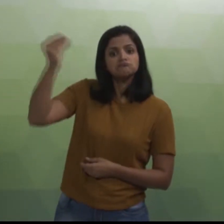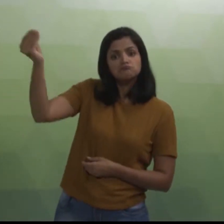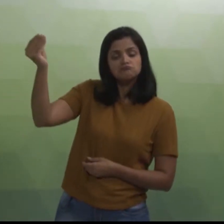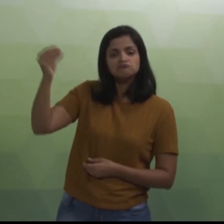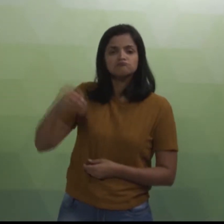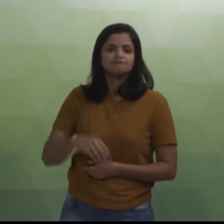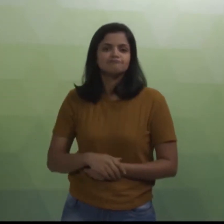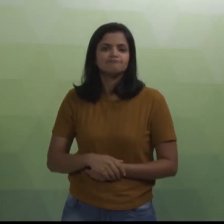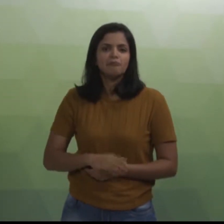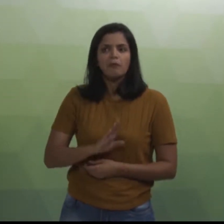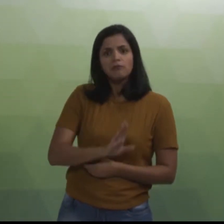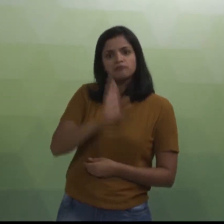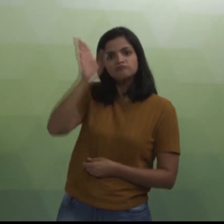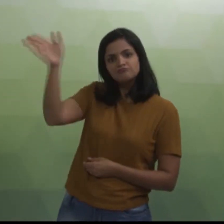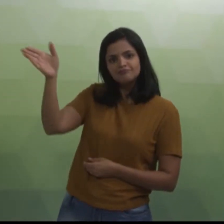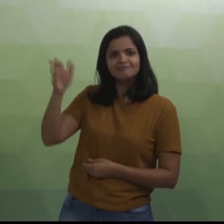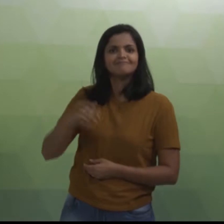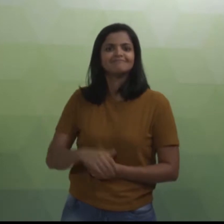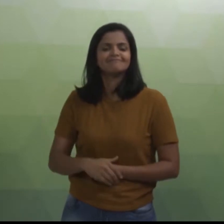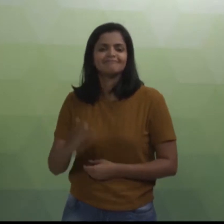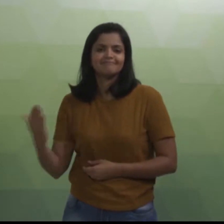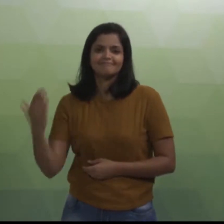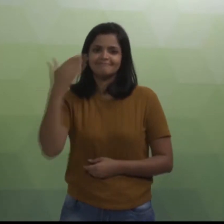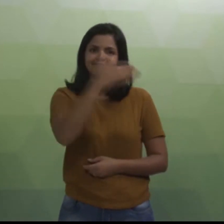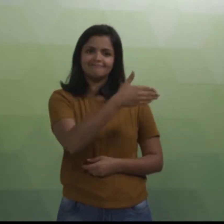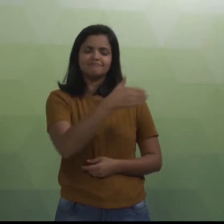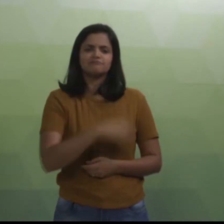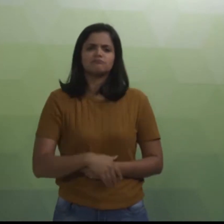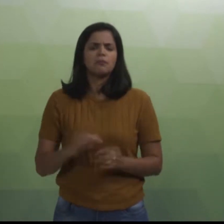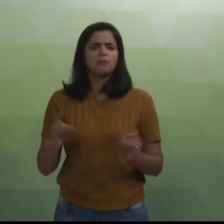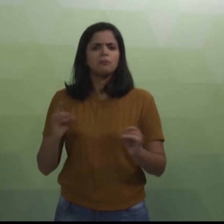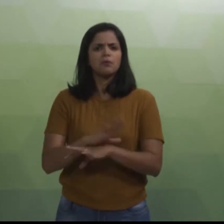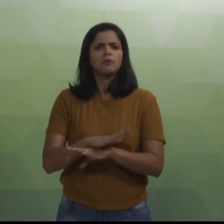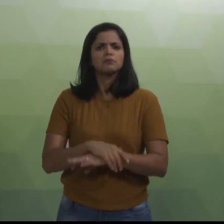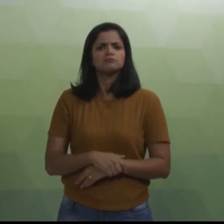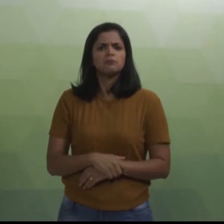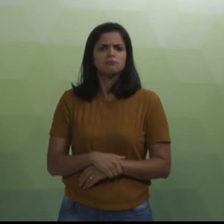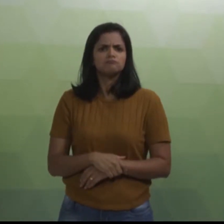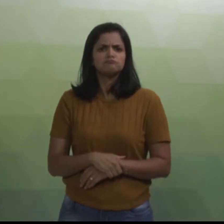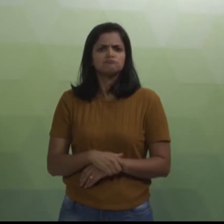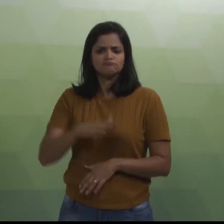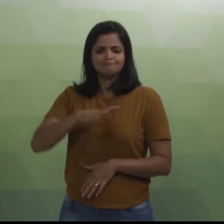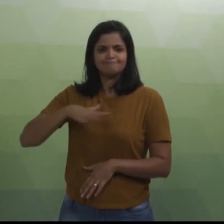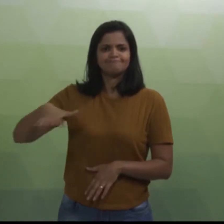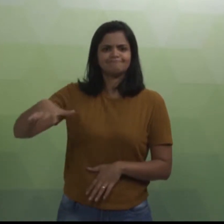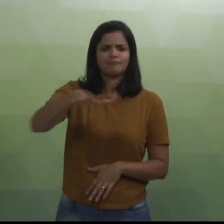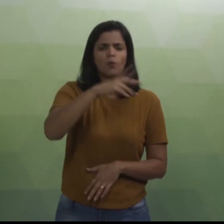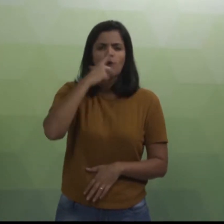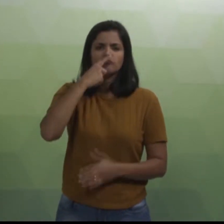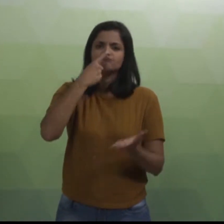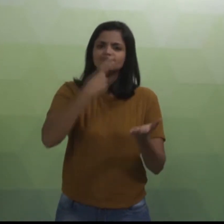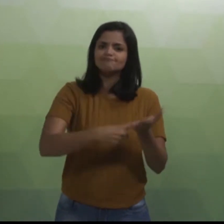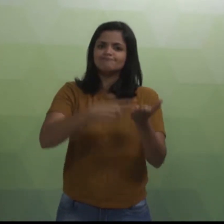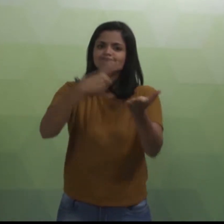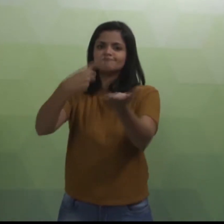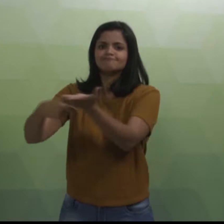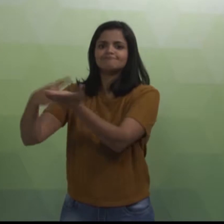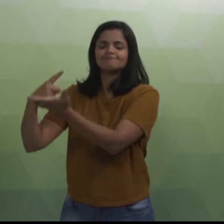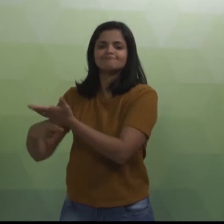ela, eu vou, ele vem. Percebam? Eu utilizo o espaço, a